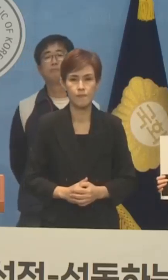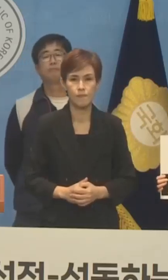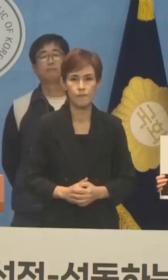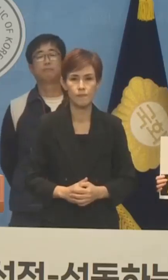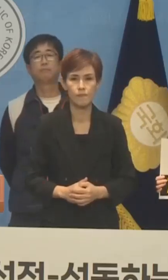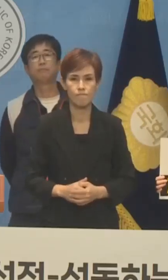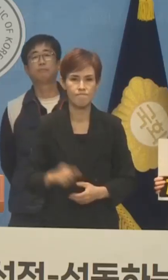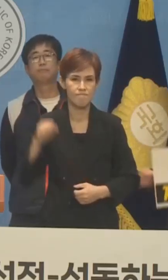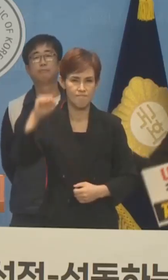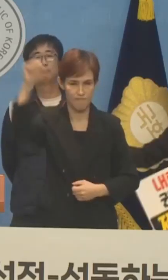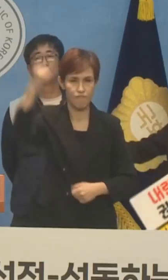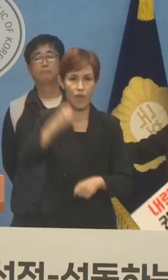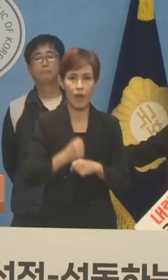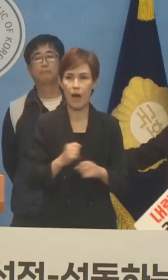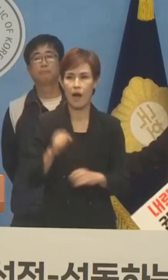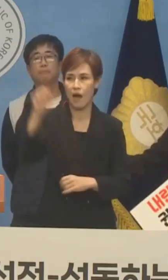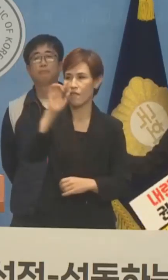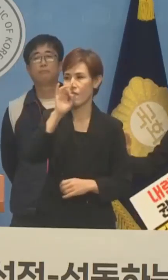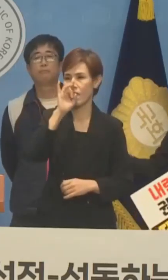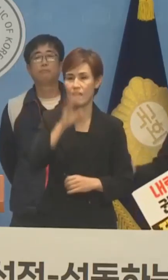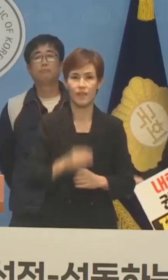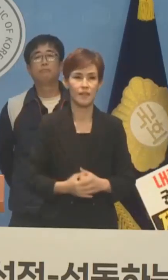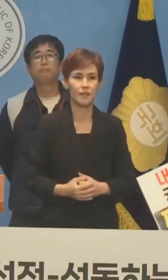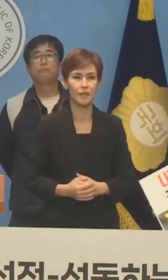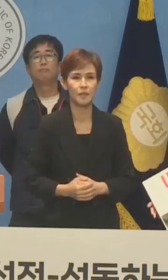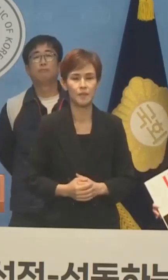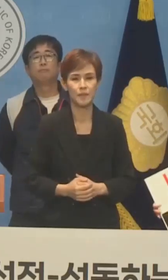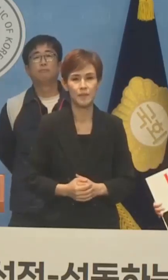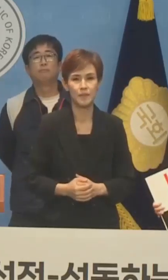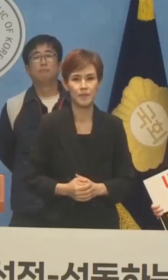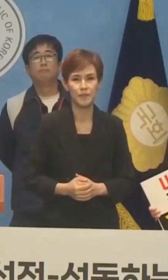구호를 외치겠습니다. 구호 안 됩니다.